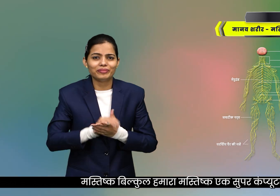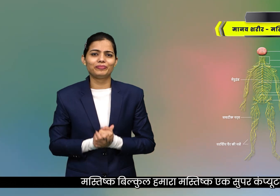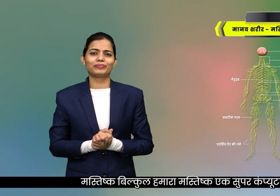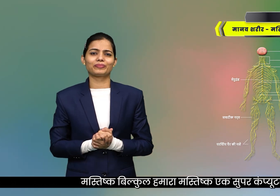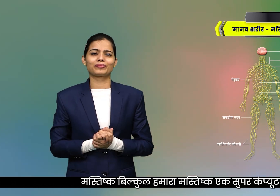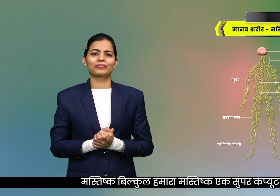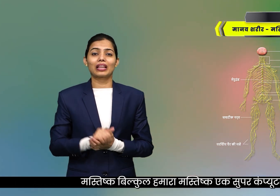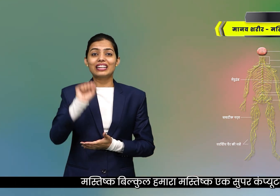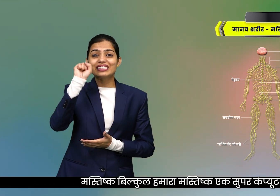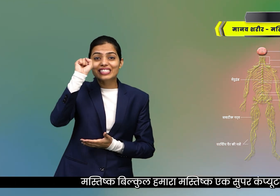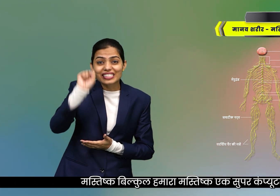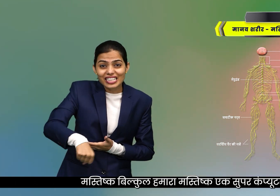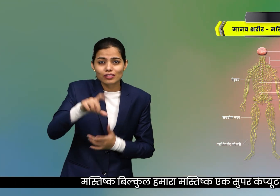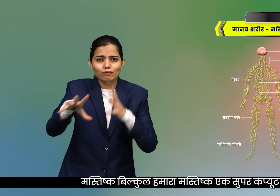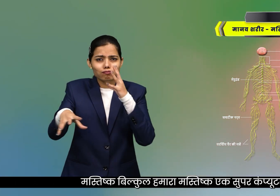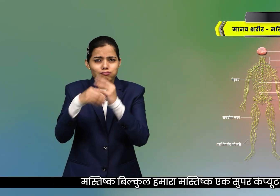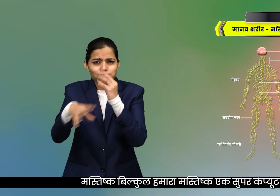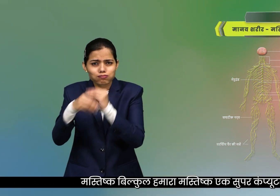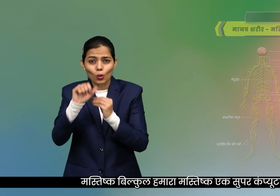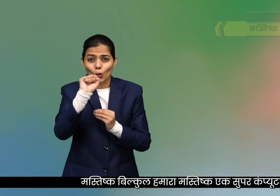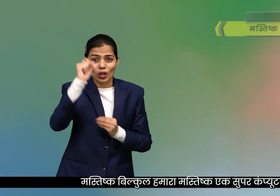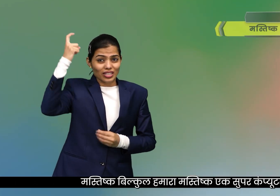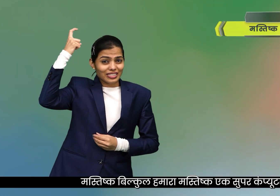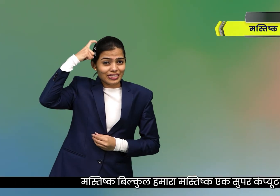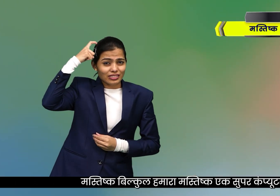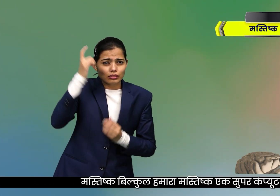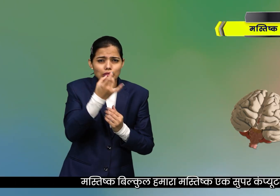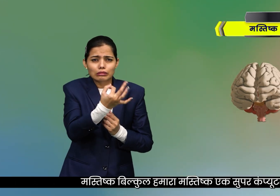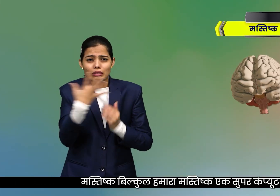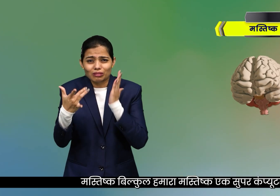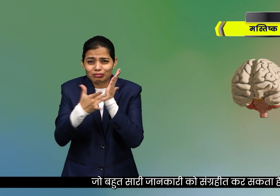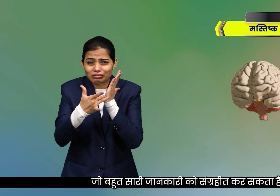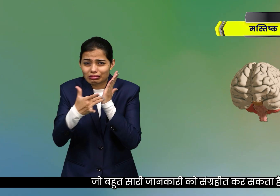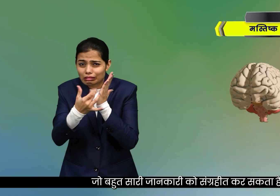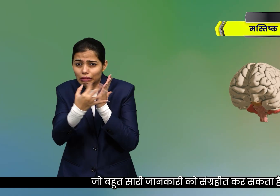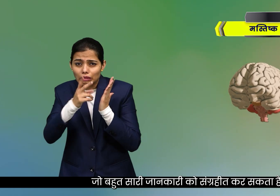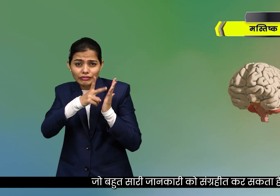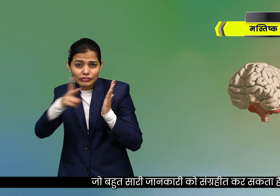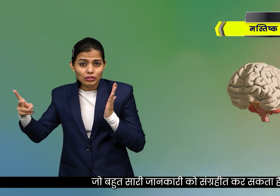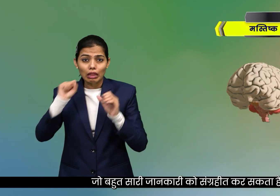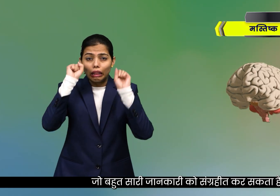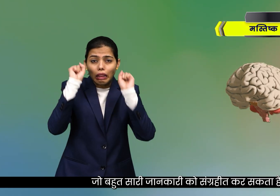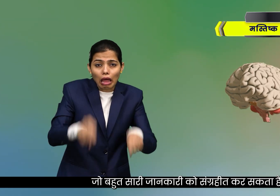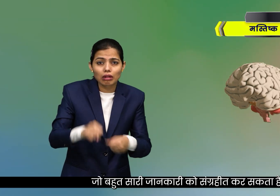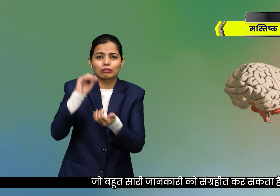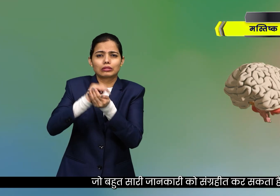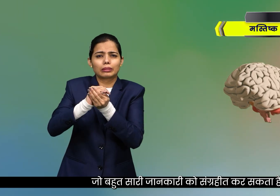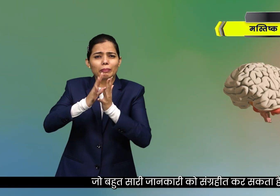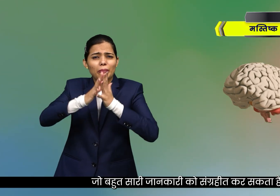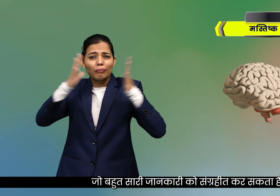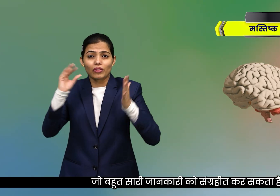बिल्कुल हमारा मस्तिष्क एक सुपर कंप्यूटर है जो बहुत सारी जानकारी